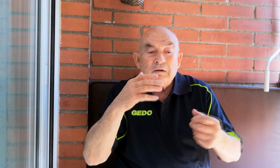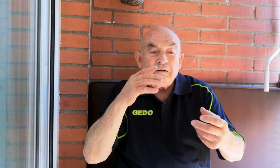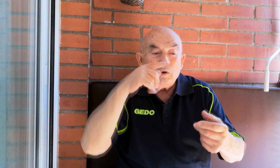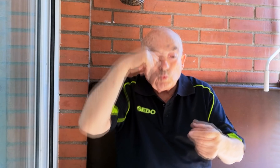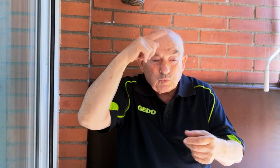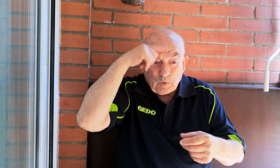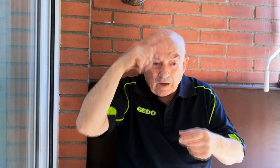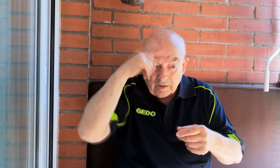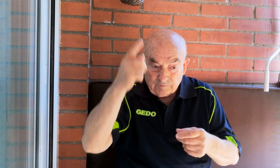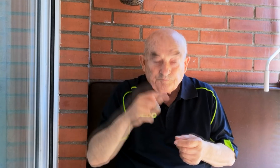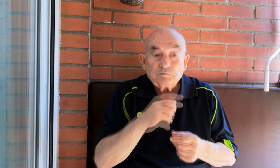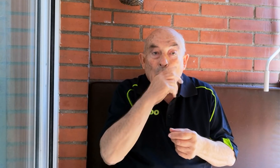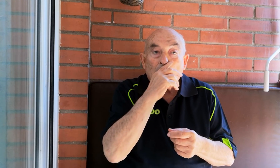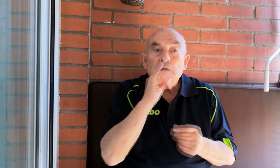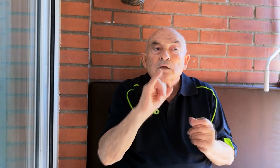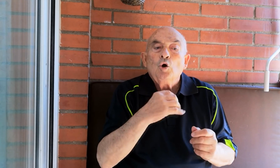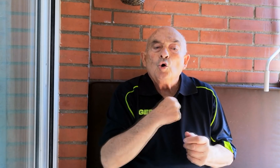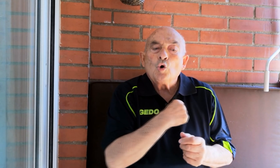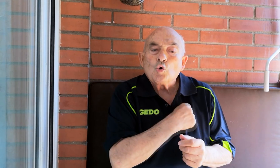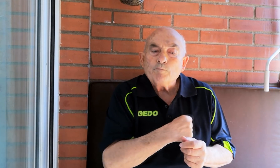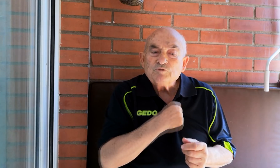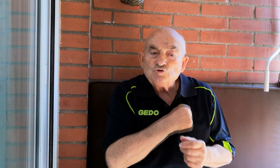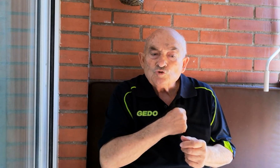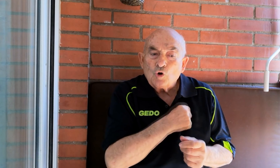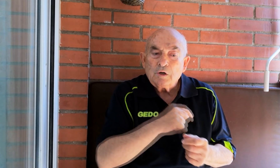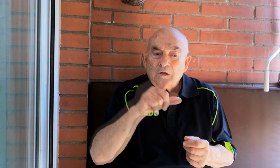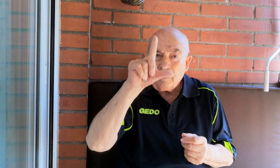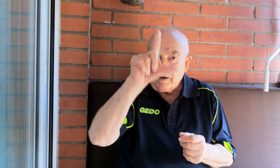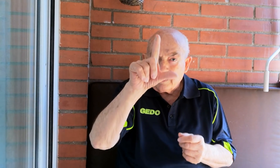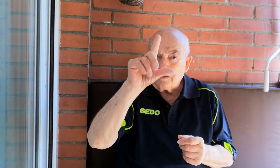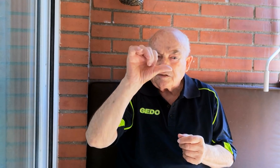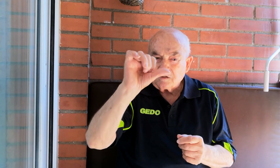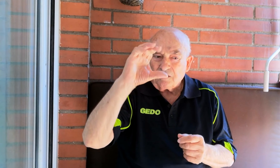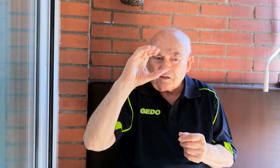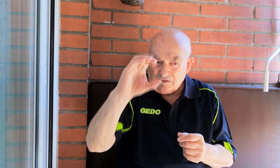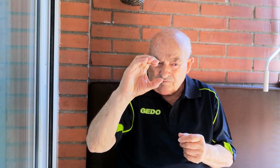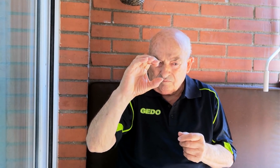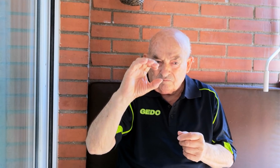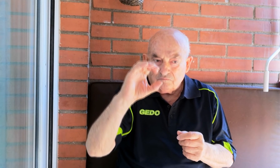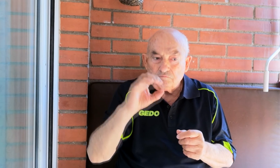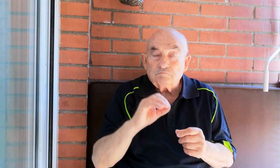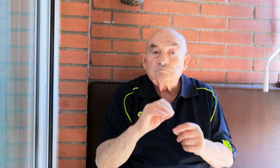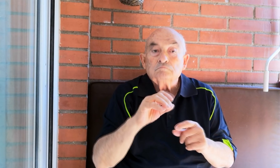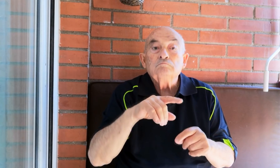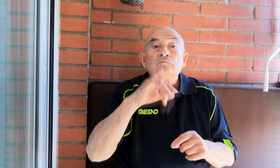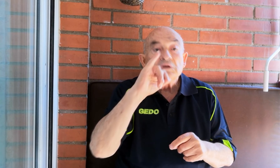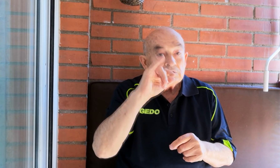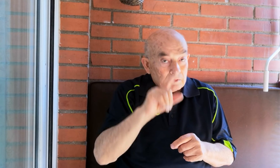d'events culturals, esportius. També vam crear la Comissió de la Llengua de Signes Catalana i